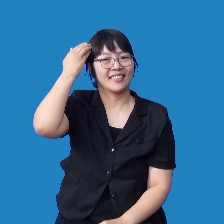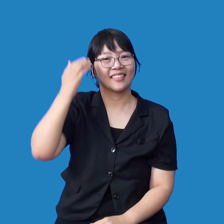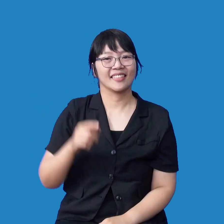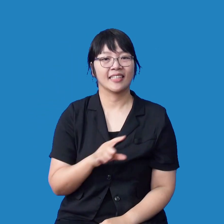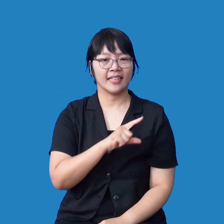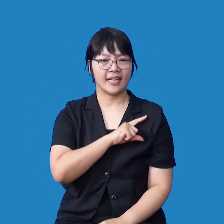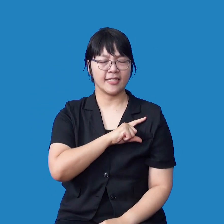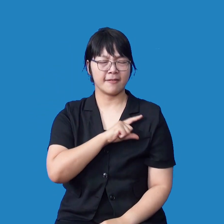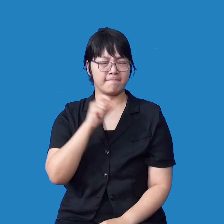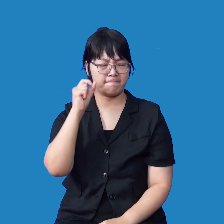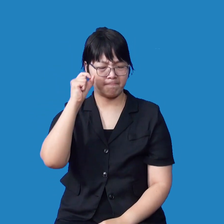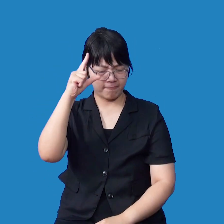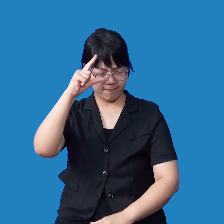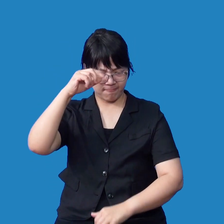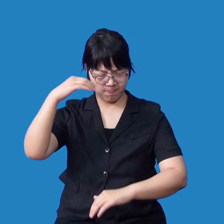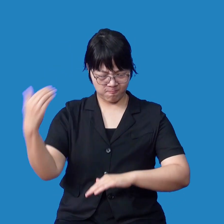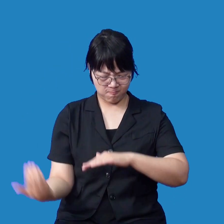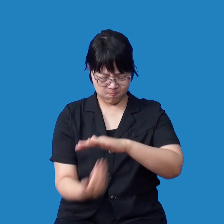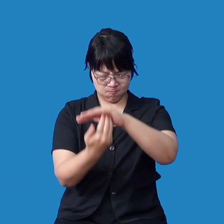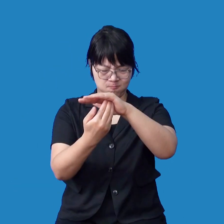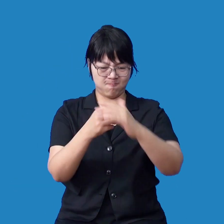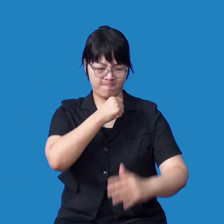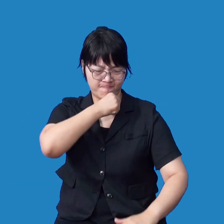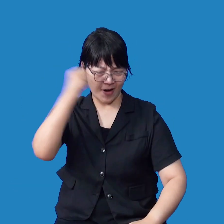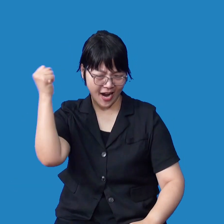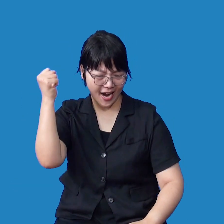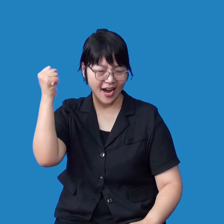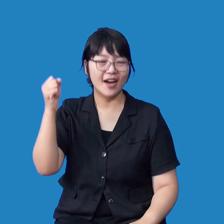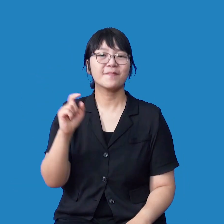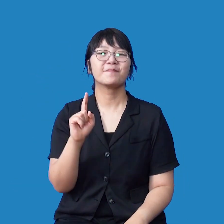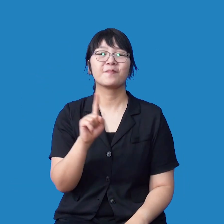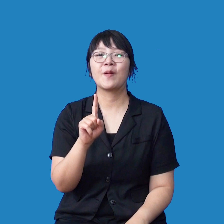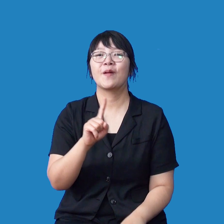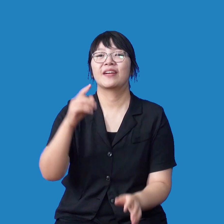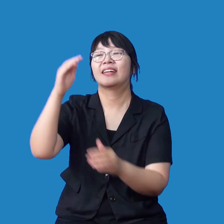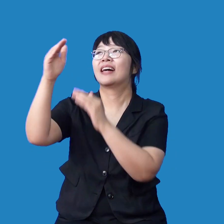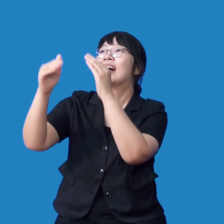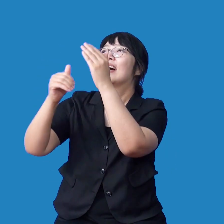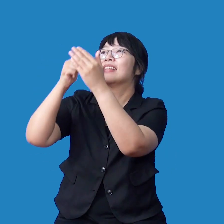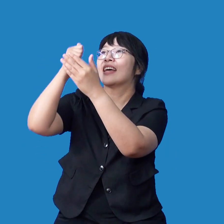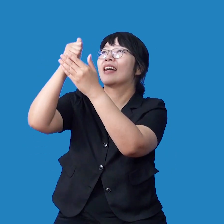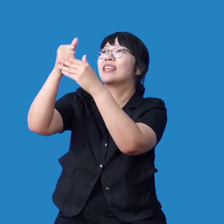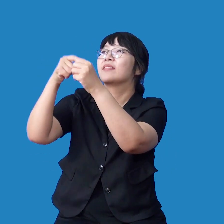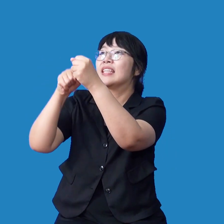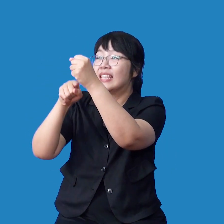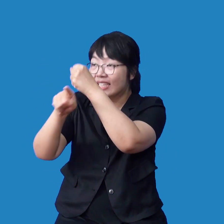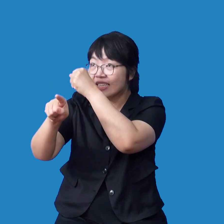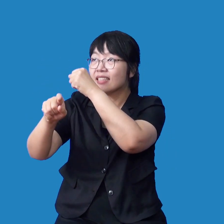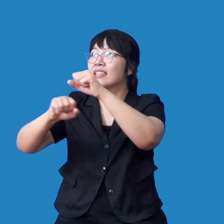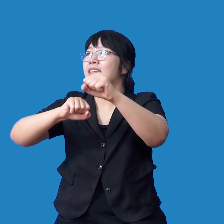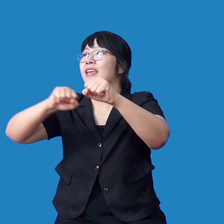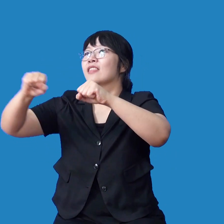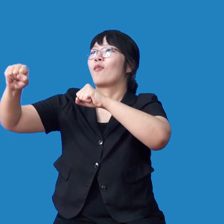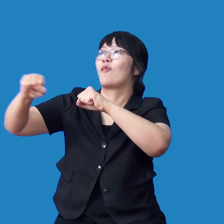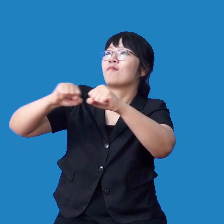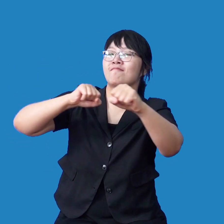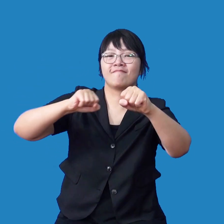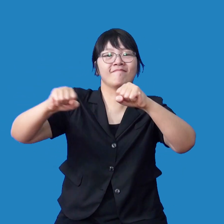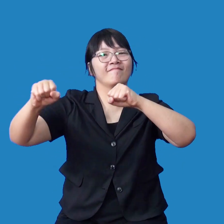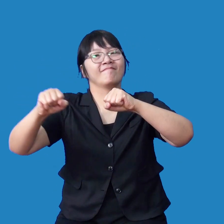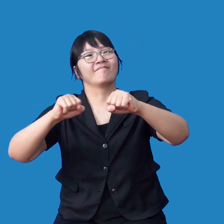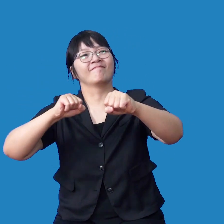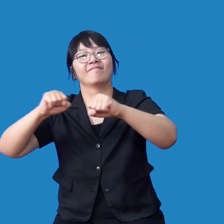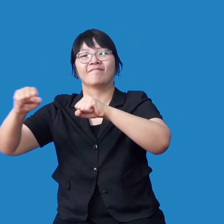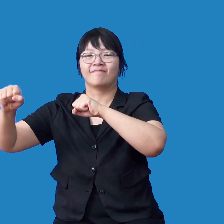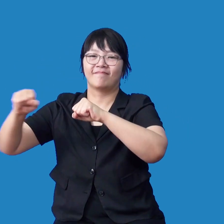것, 가장 위대한 성취, the greatest achievement, 그것은 doing the will of God,